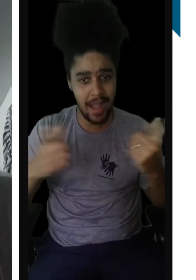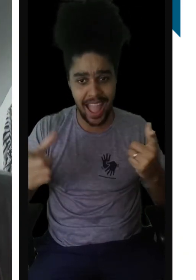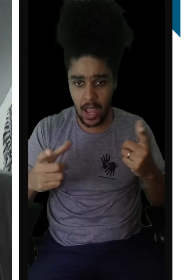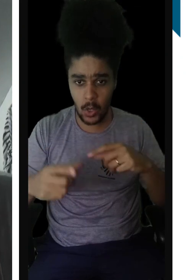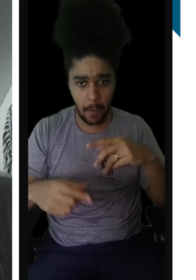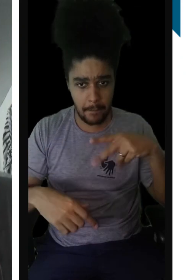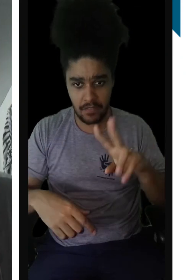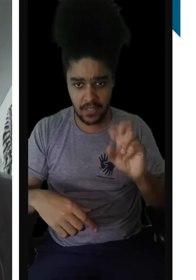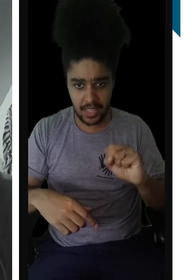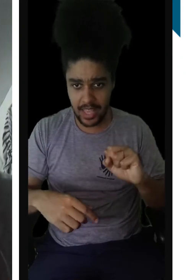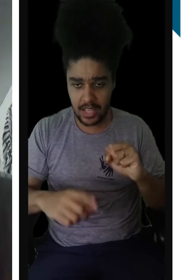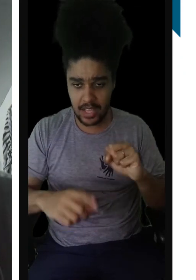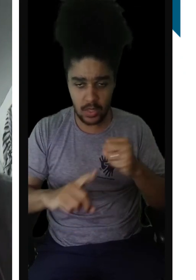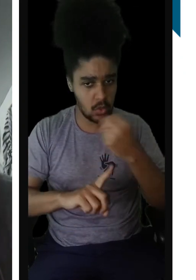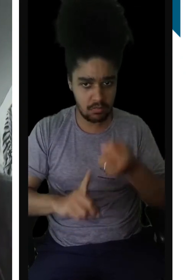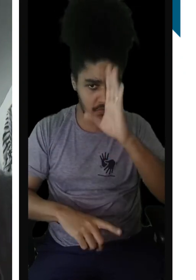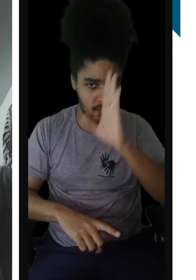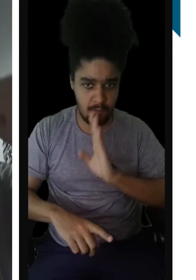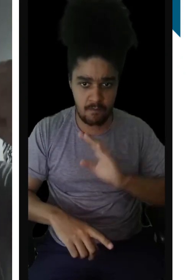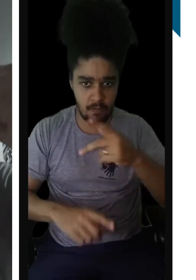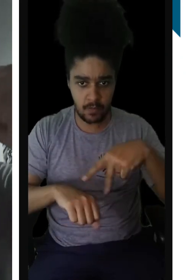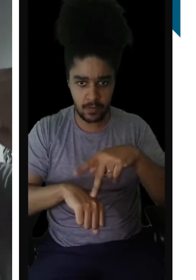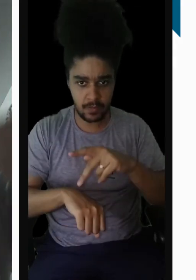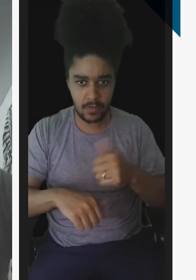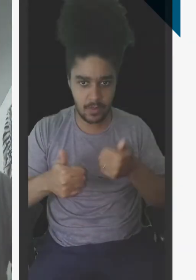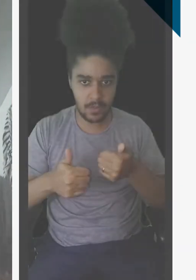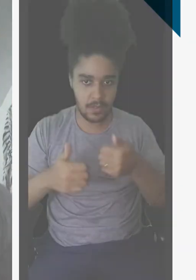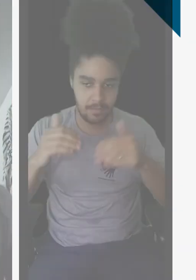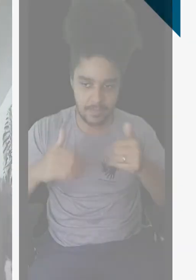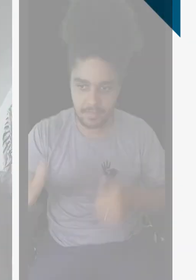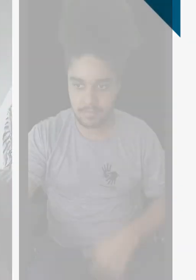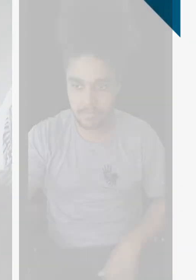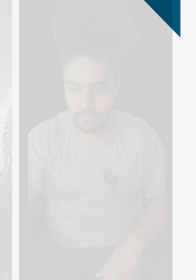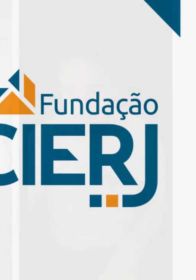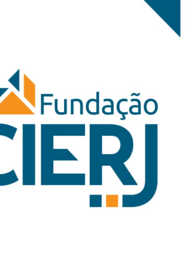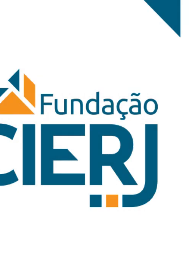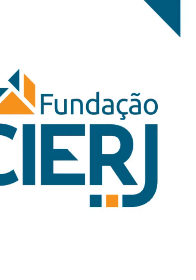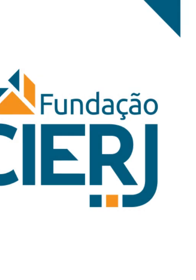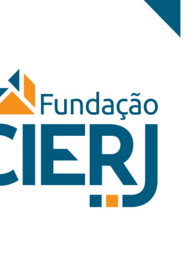pré-vestibular social público do país. Vamos lá, galera! Uhul!